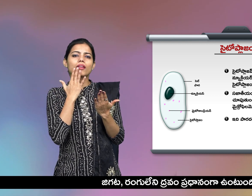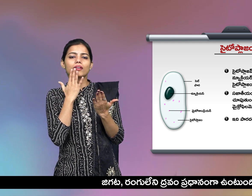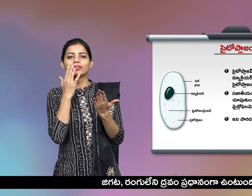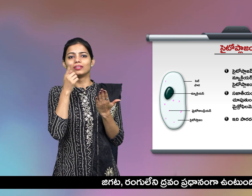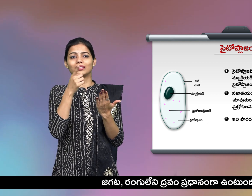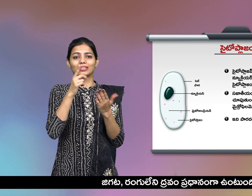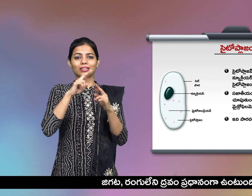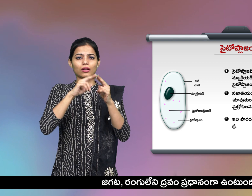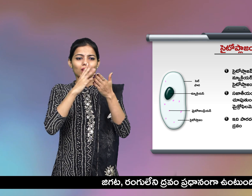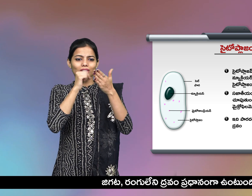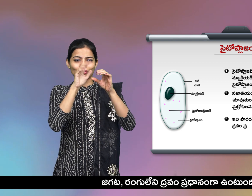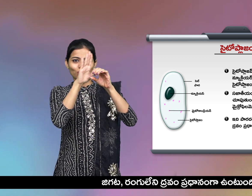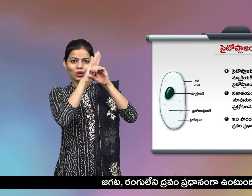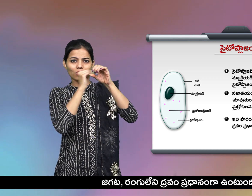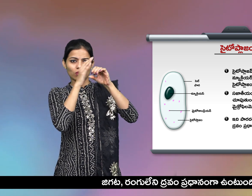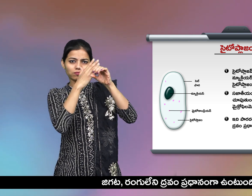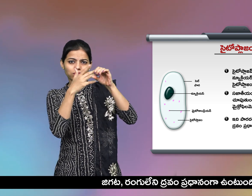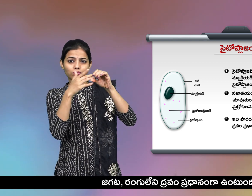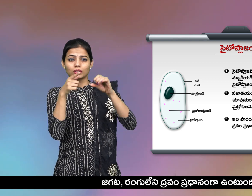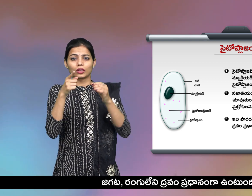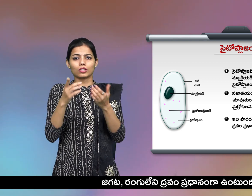జిగట రంగులేని ద్రవం ప్రధానంగా ఉంటుంది.